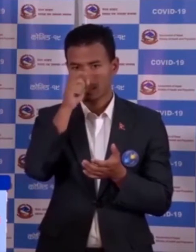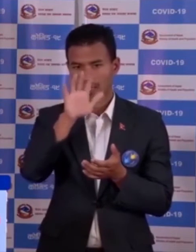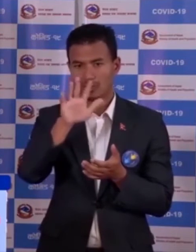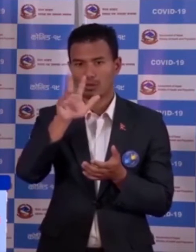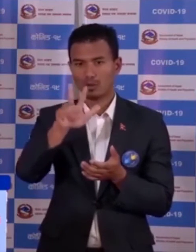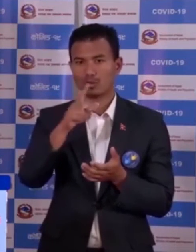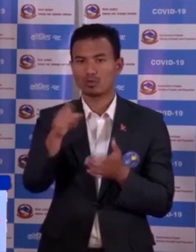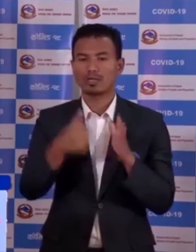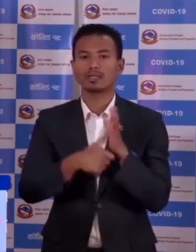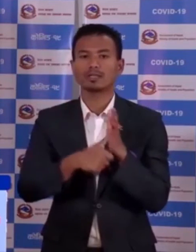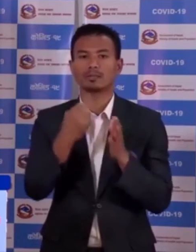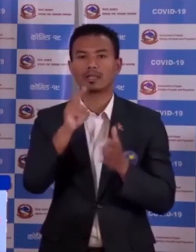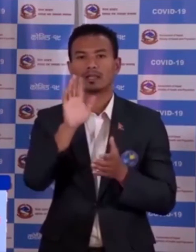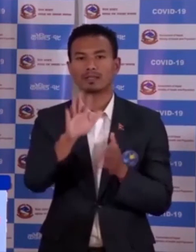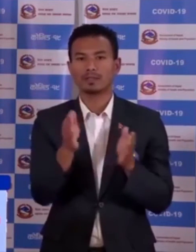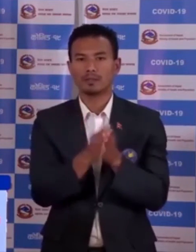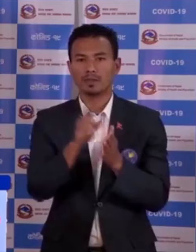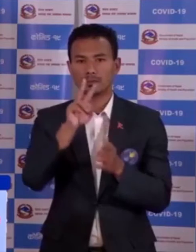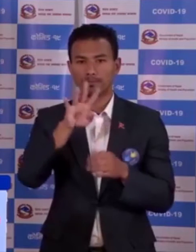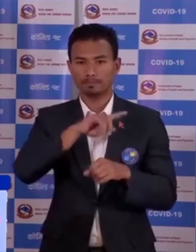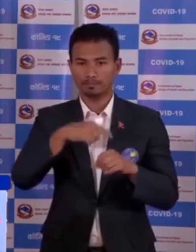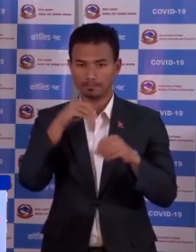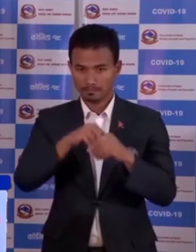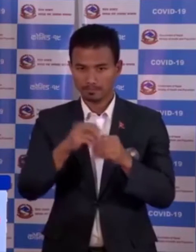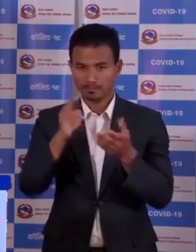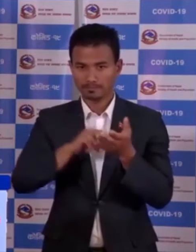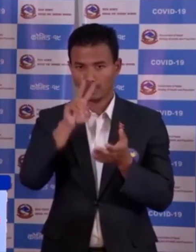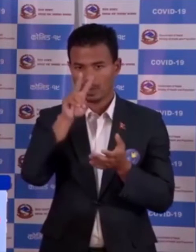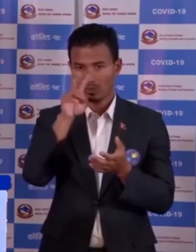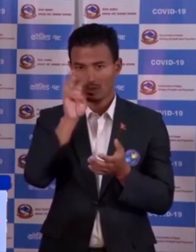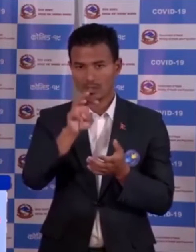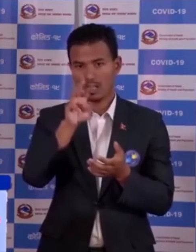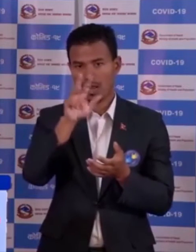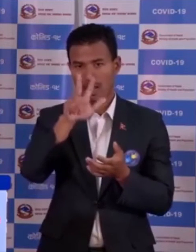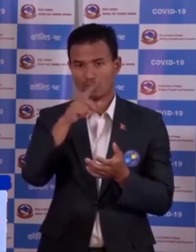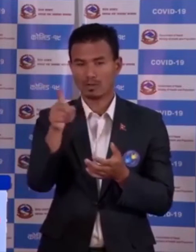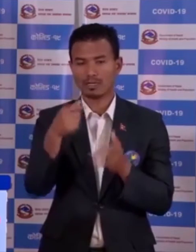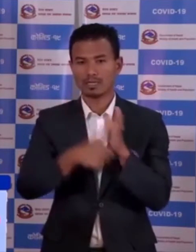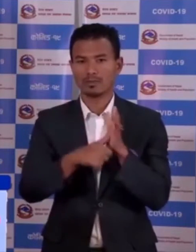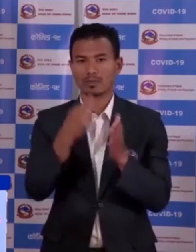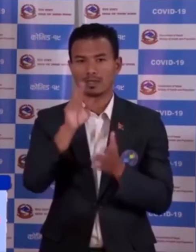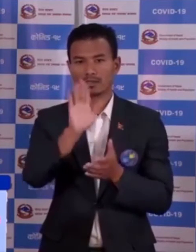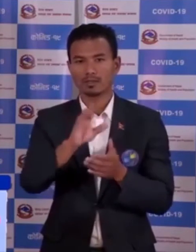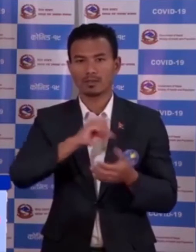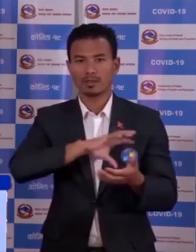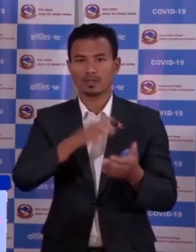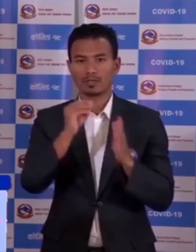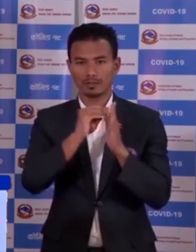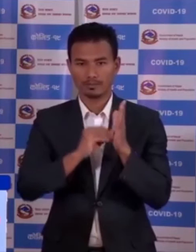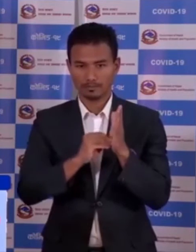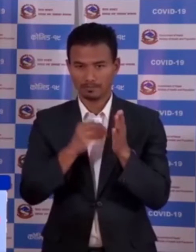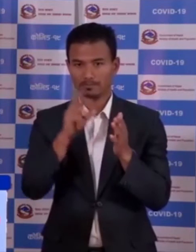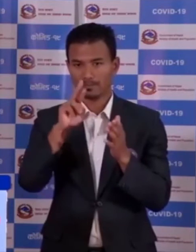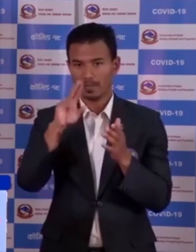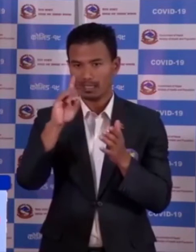758 टेस्टहरु भएका छन्। यसरी गत 24 घंटा में थप 2,008 परीक्षणहरु भएका छन्। प्रादेशिक विवरण